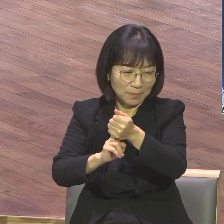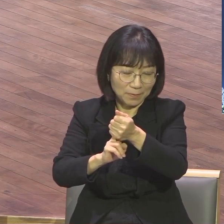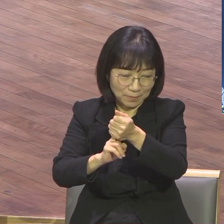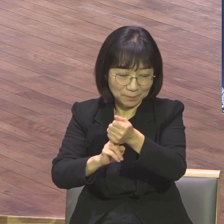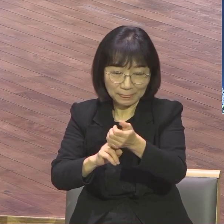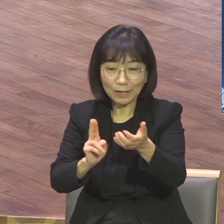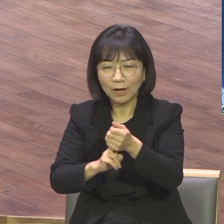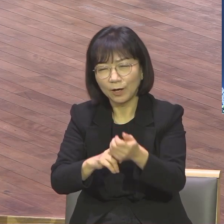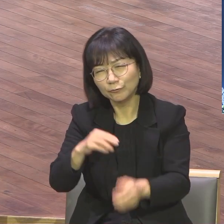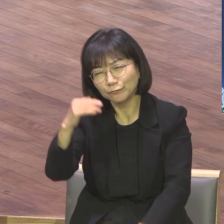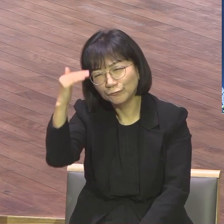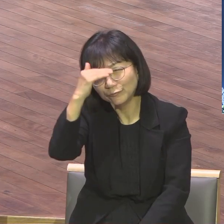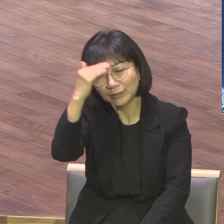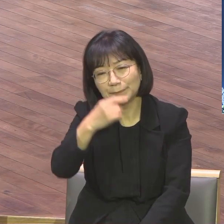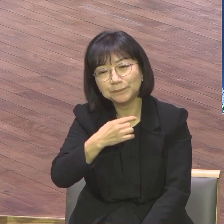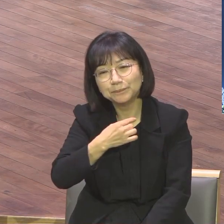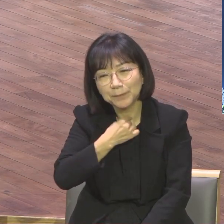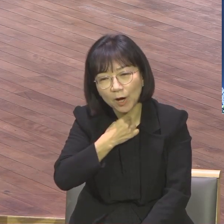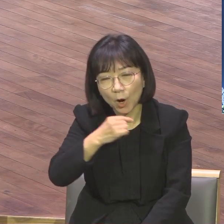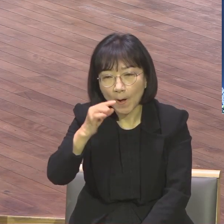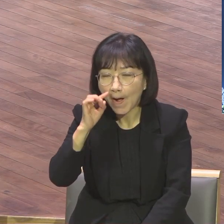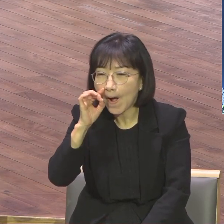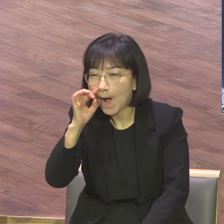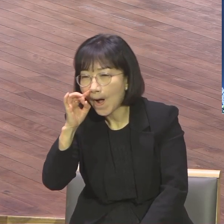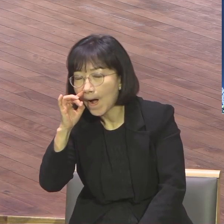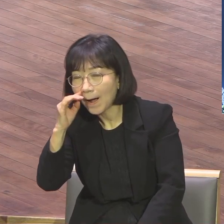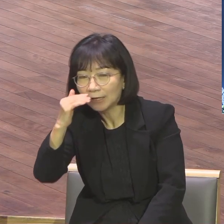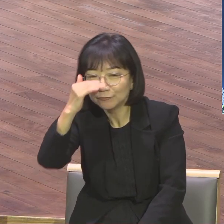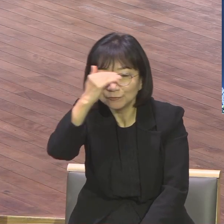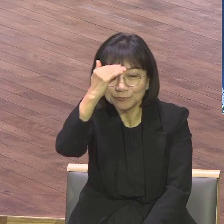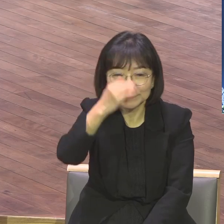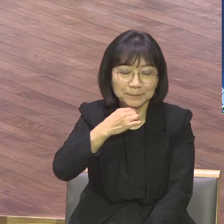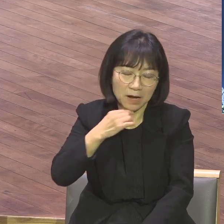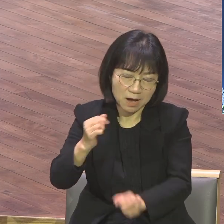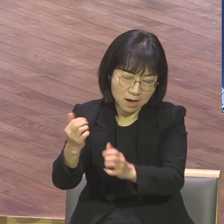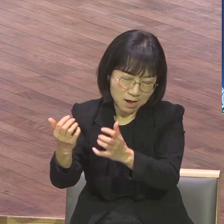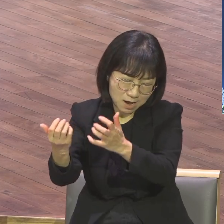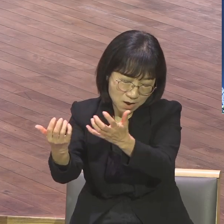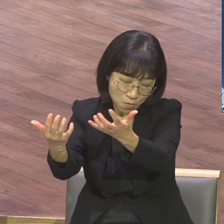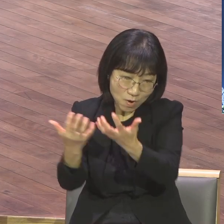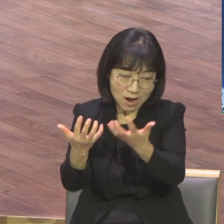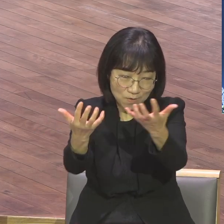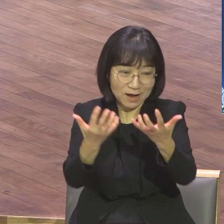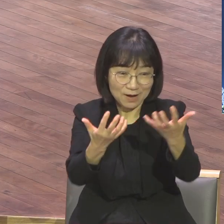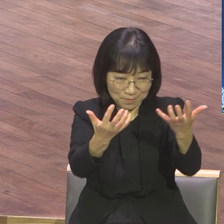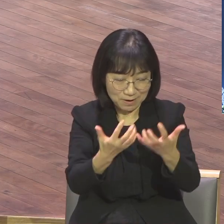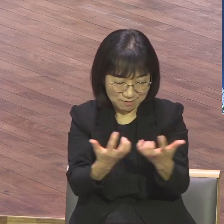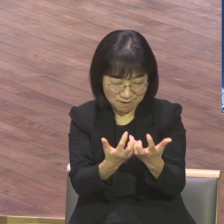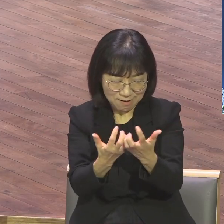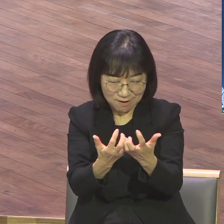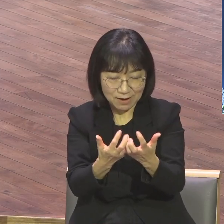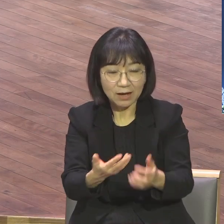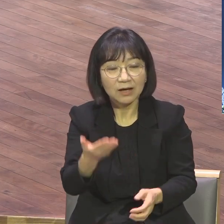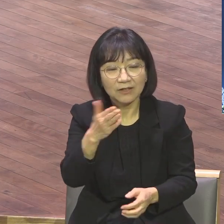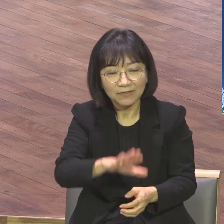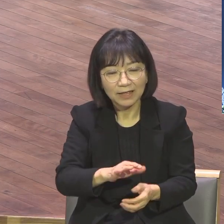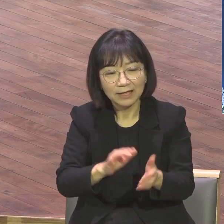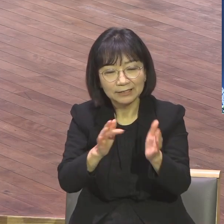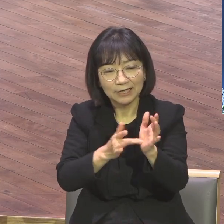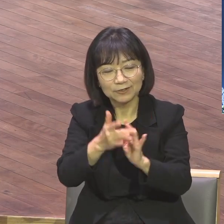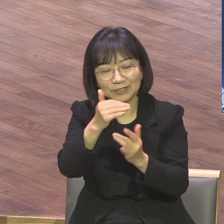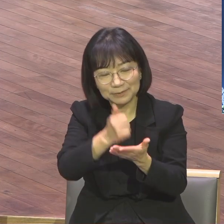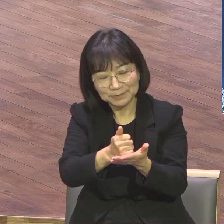또 구경하기 위해서 몰려온 그런 사람들이었을. 그런데 예수님께서는 이들의 관심을